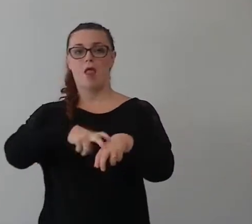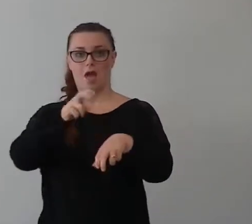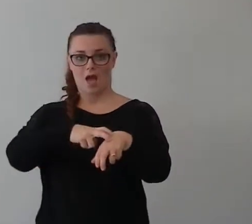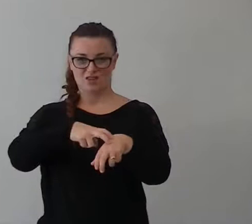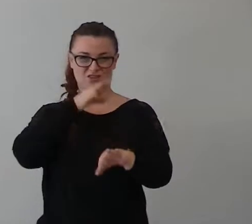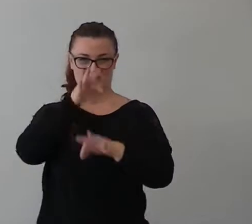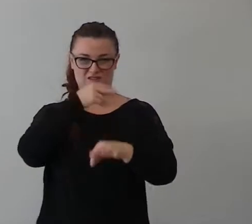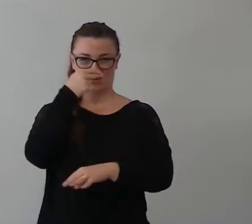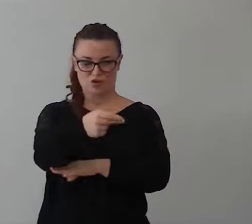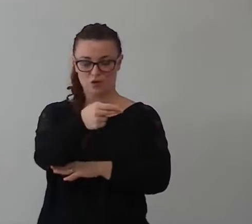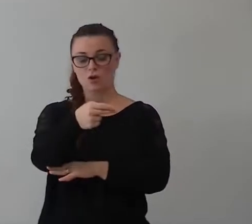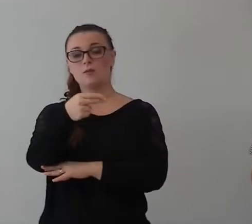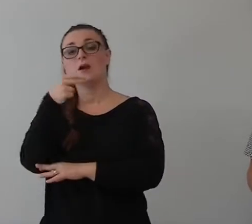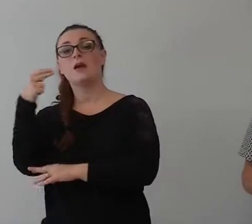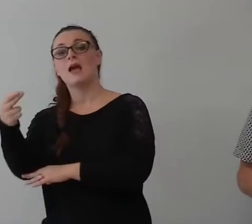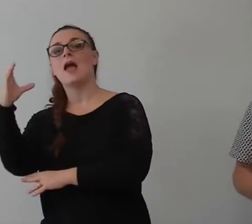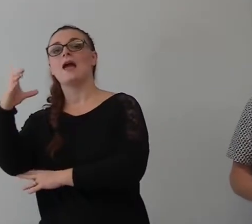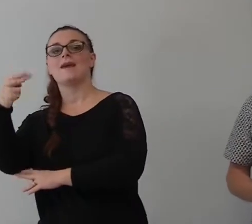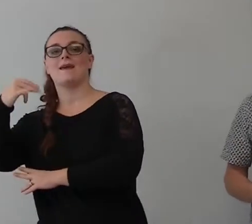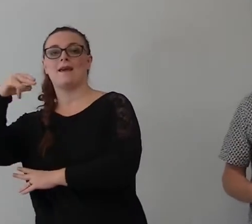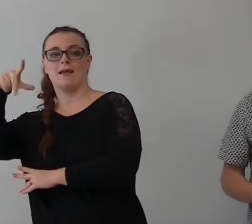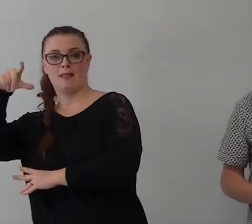che significa malato, e Chilion.